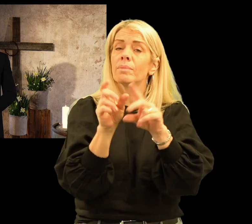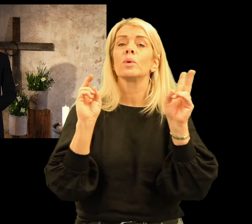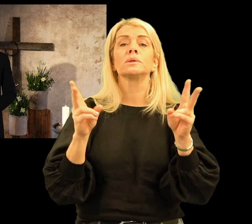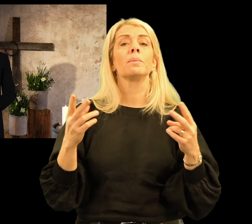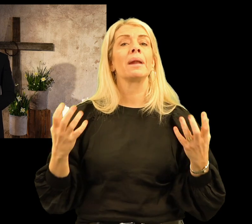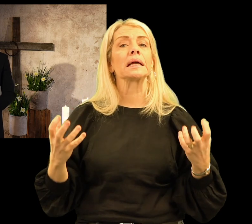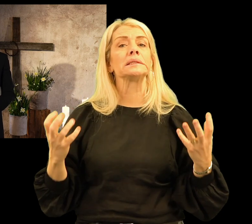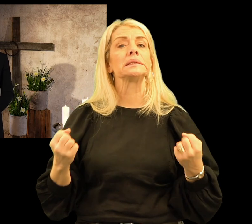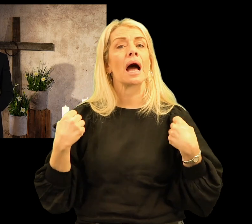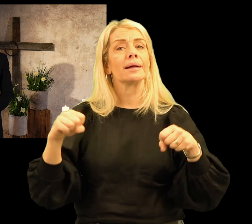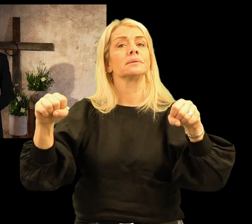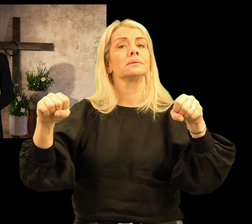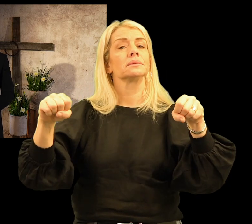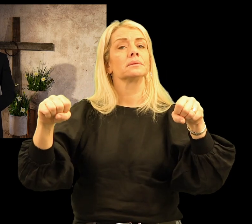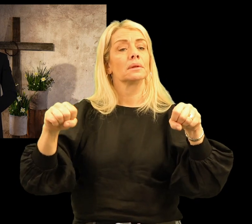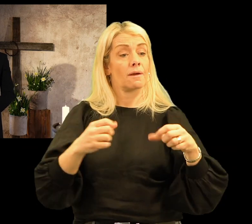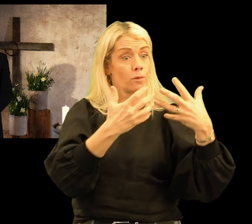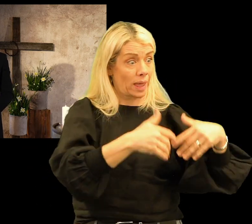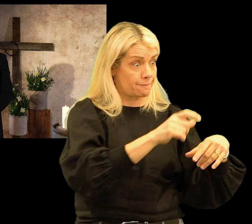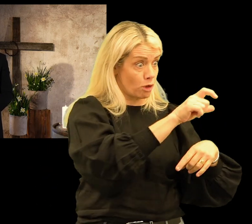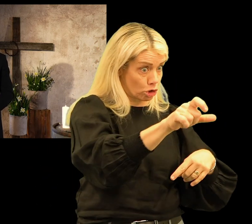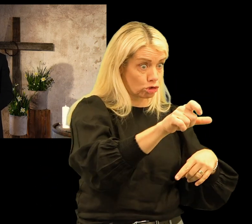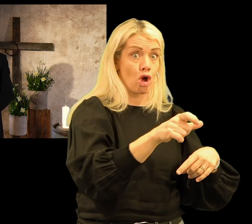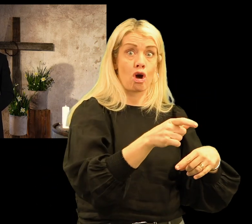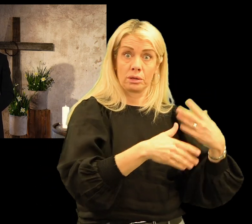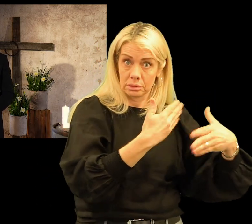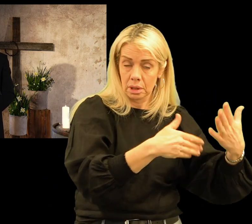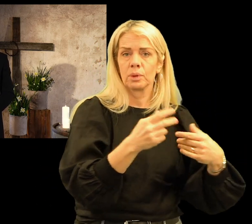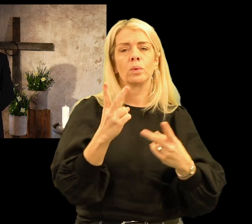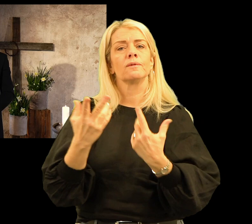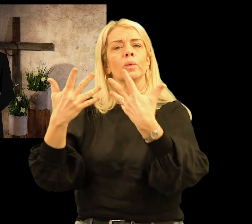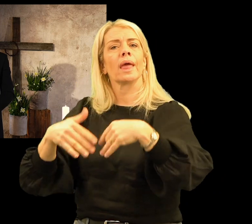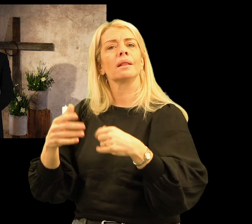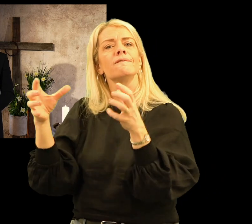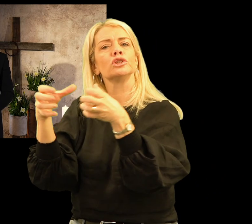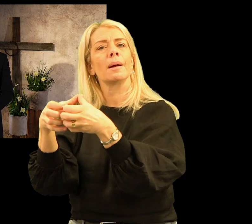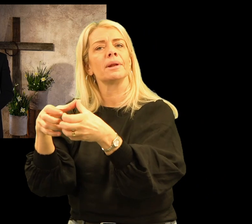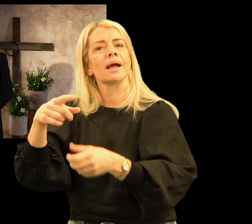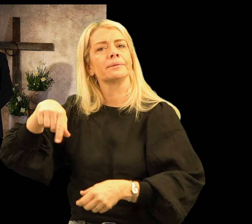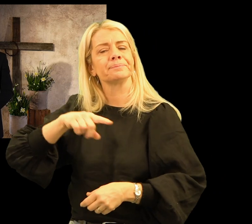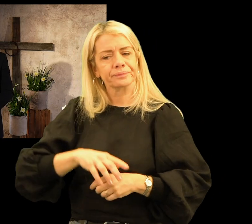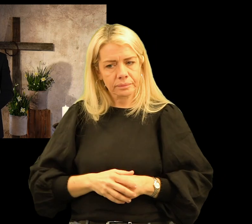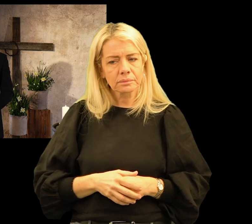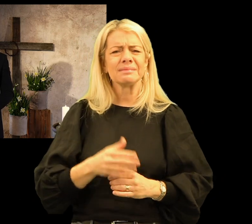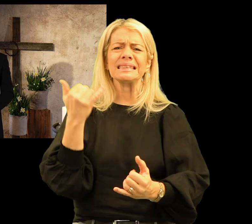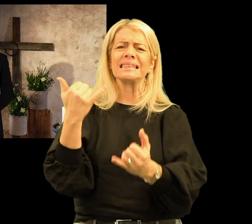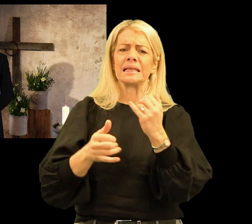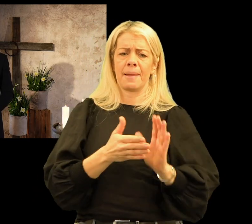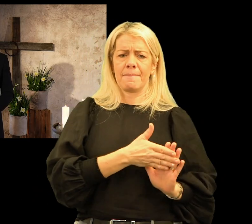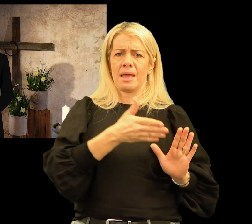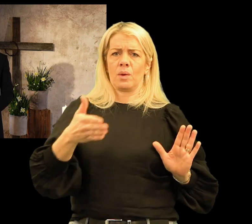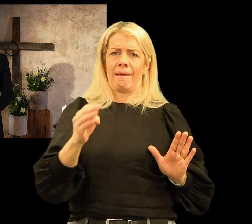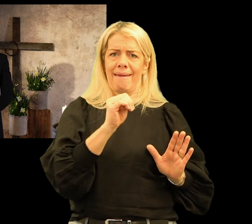och i handling. Både i fungerande företag och i fungerande församlingar. Den senaste perioden så